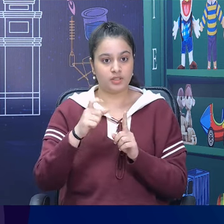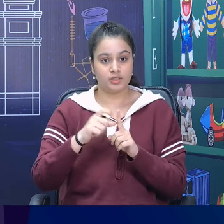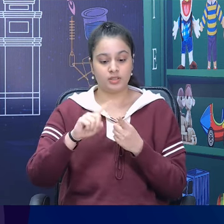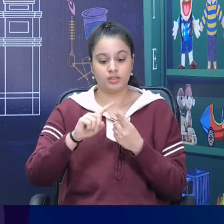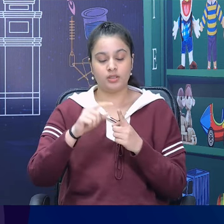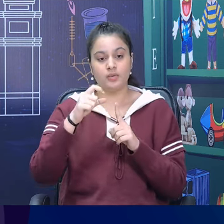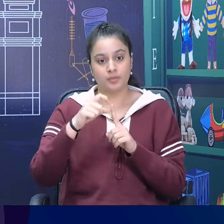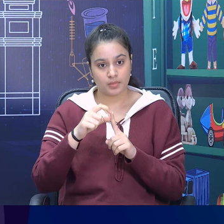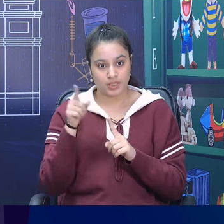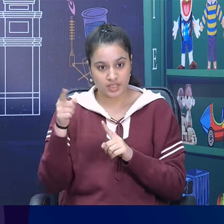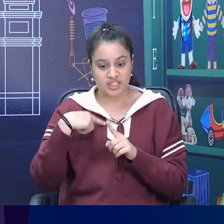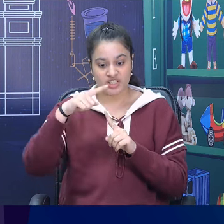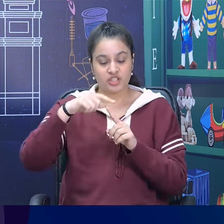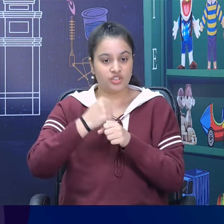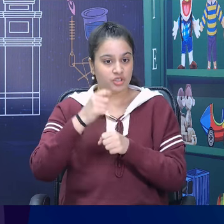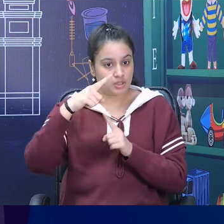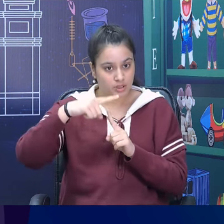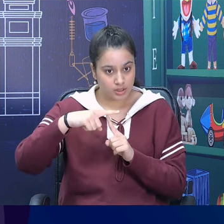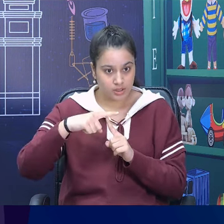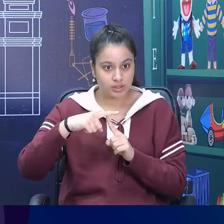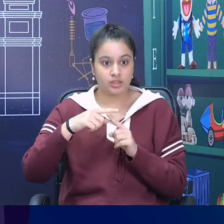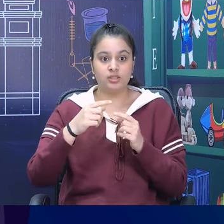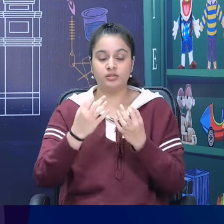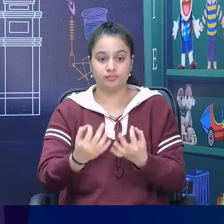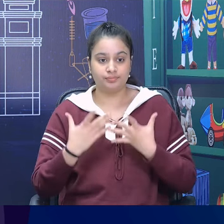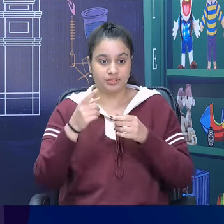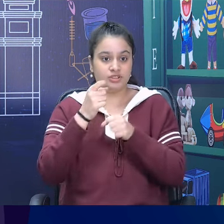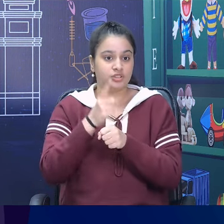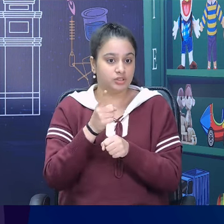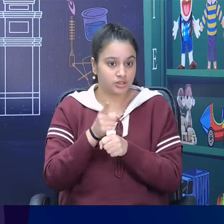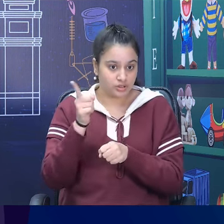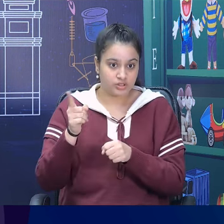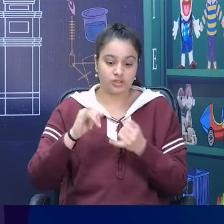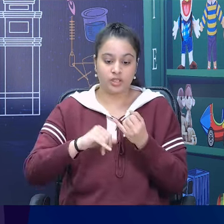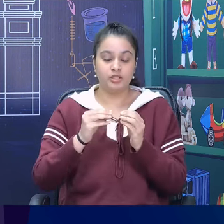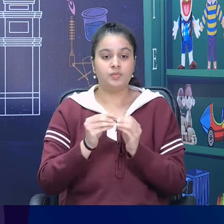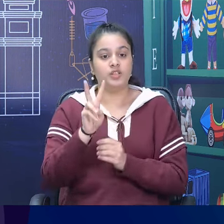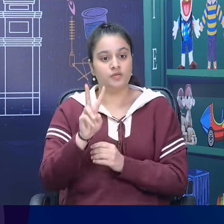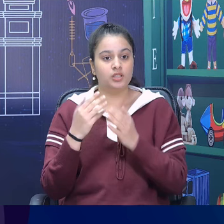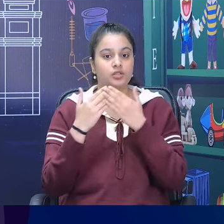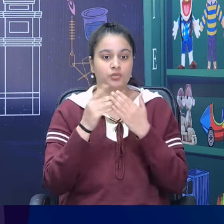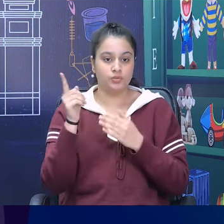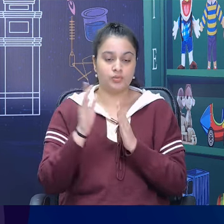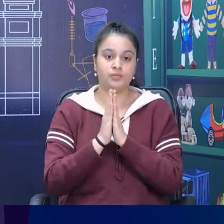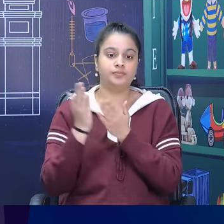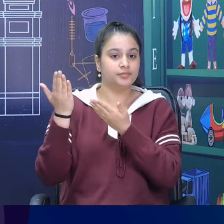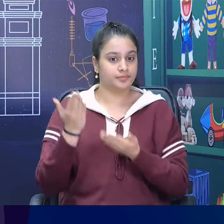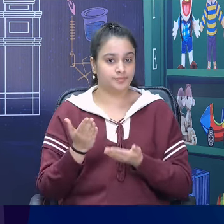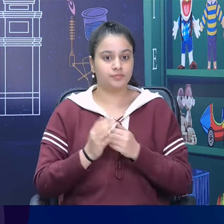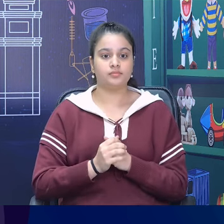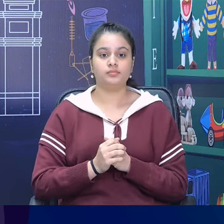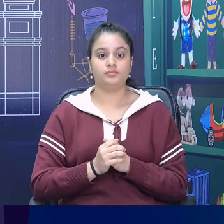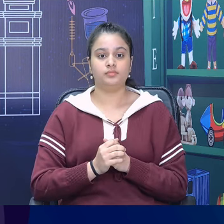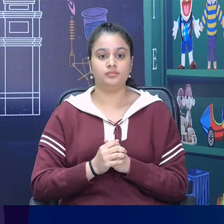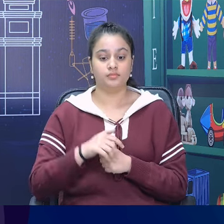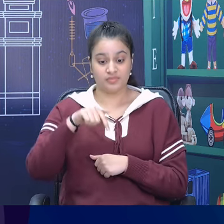एजुकेशन जीएसवी बी ब्रह्मपुरी दिल्ली स्कूल से सर आपका बहुत-बहुत स्वागत है सत्र में नमस्कार तो सर जो हमारा आज का